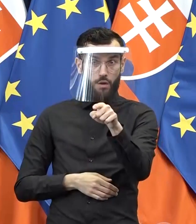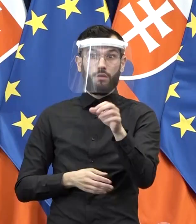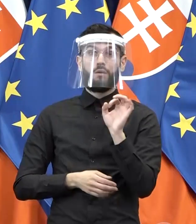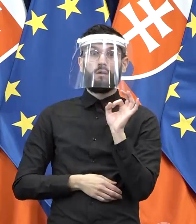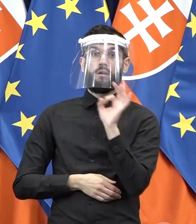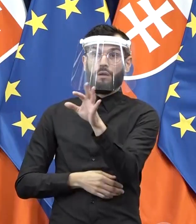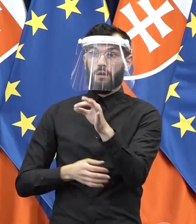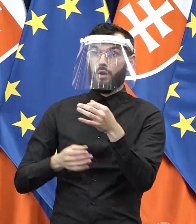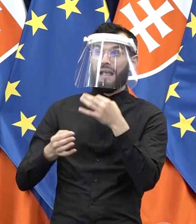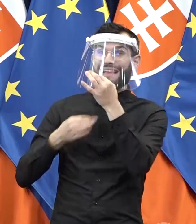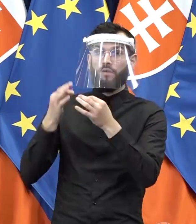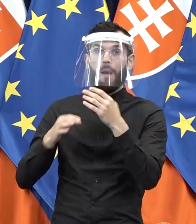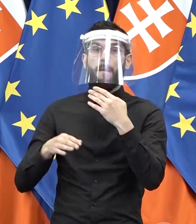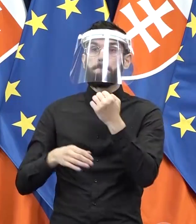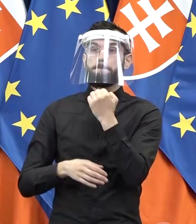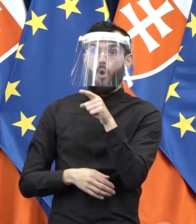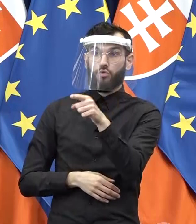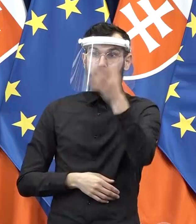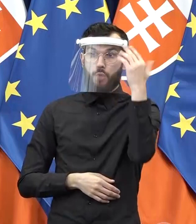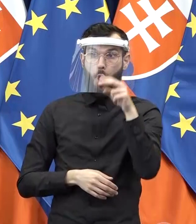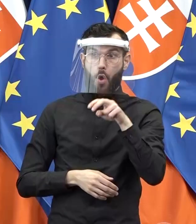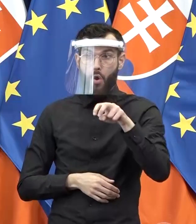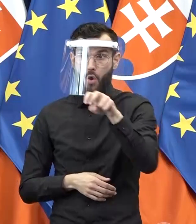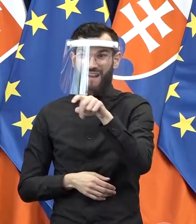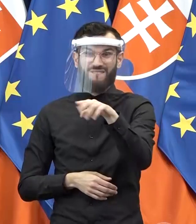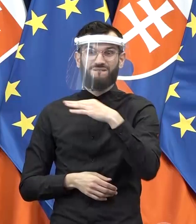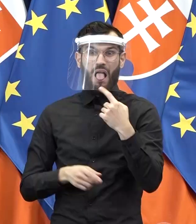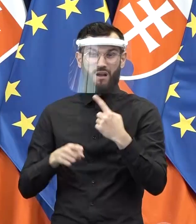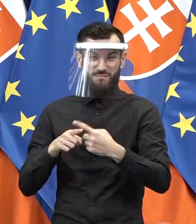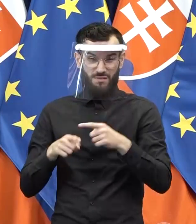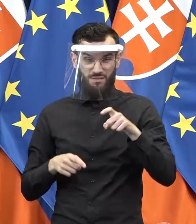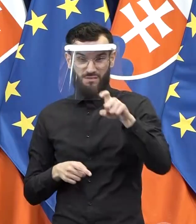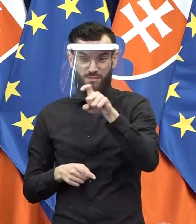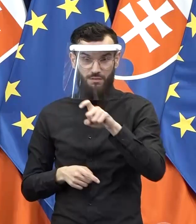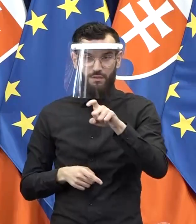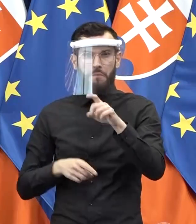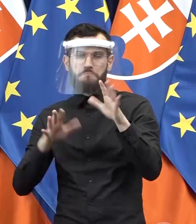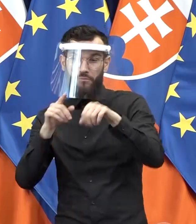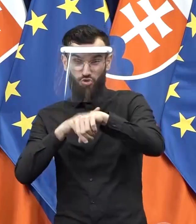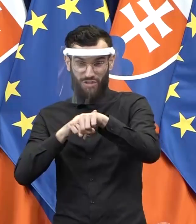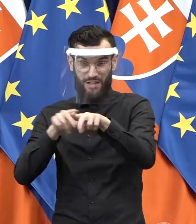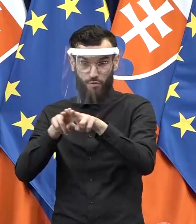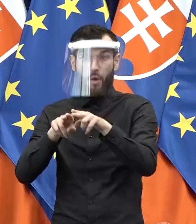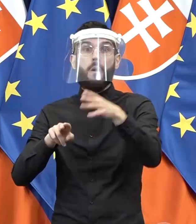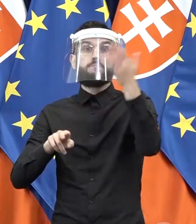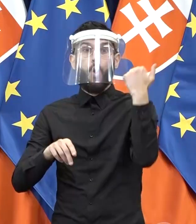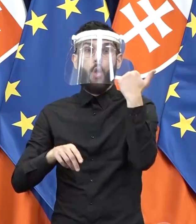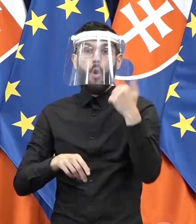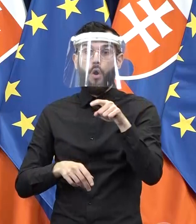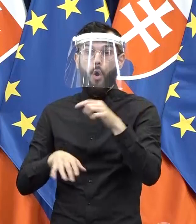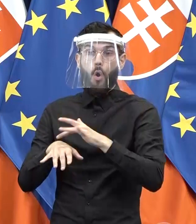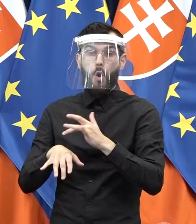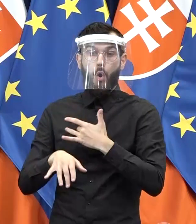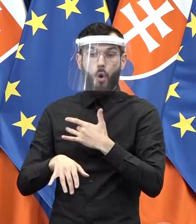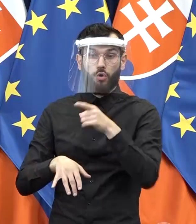informáciu, že pozor, tam, kde ste sa pohybovali často vy, plus mínus v tom istom čase, sa pohyboval človek, ktorý